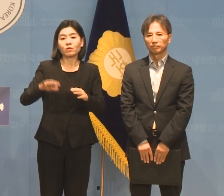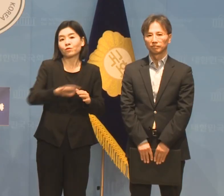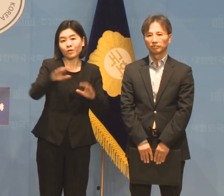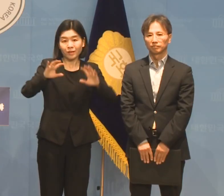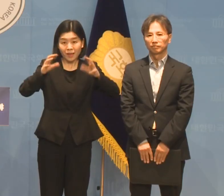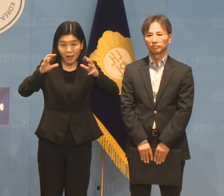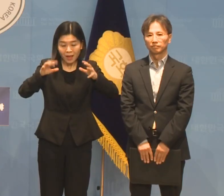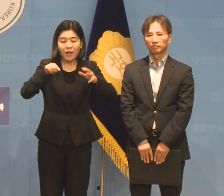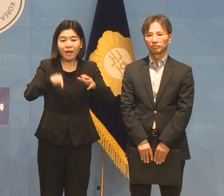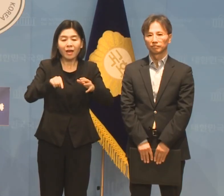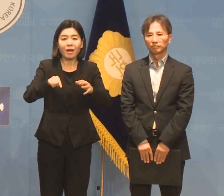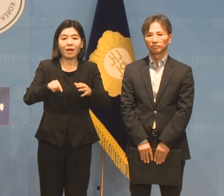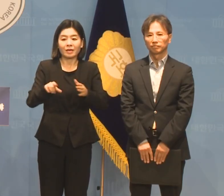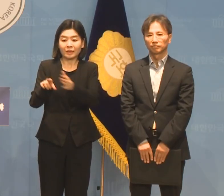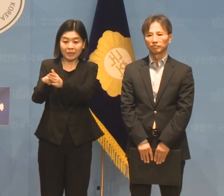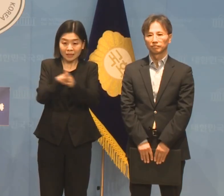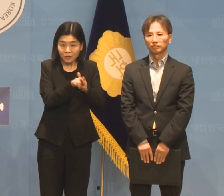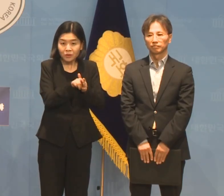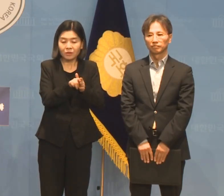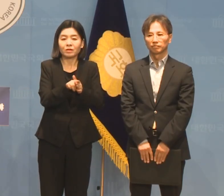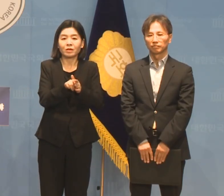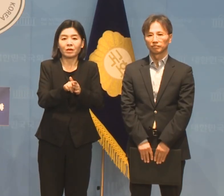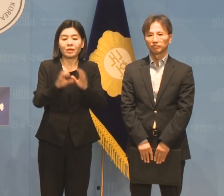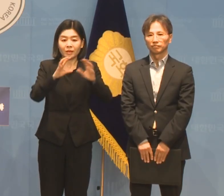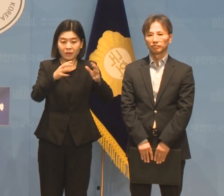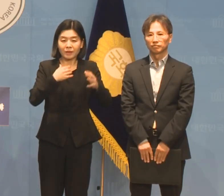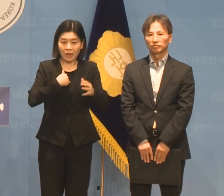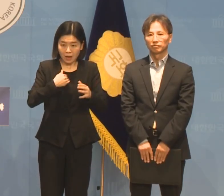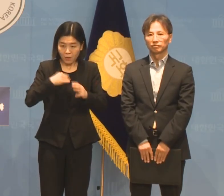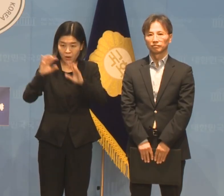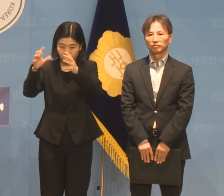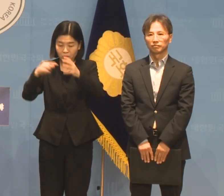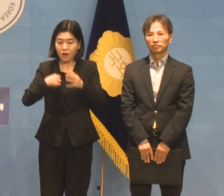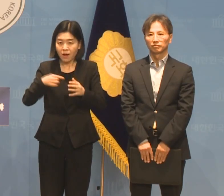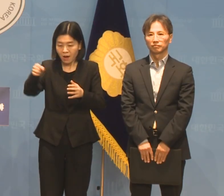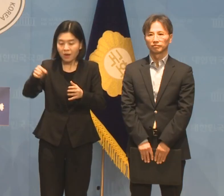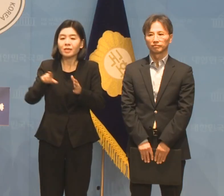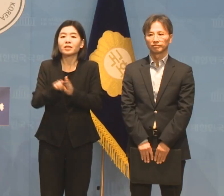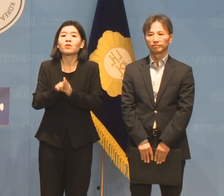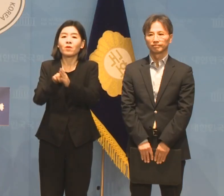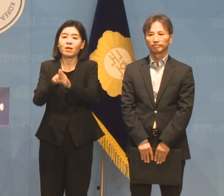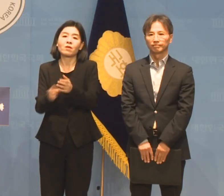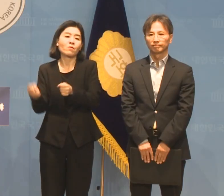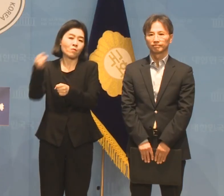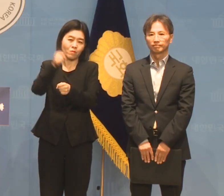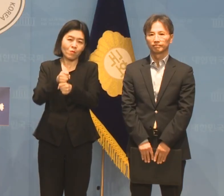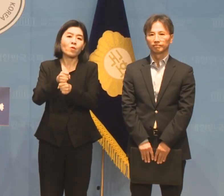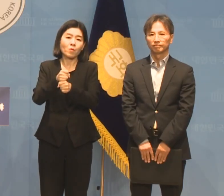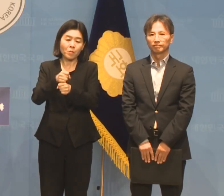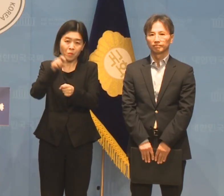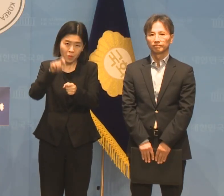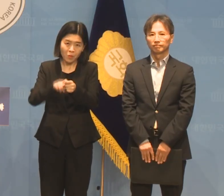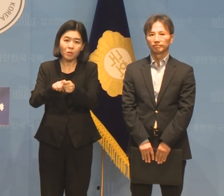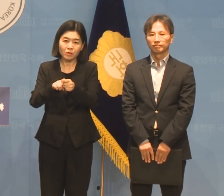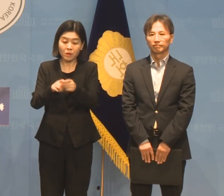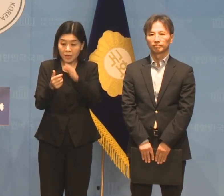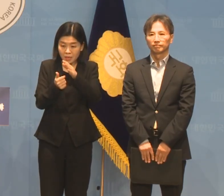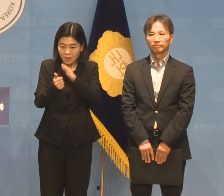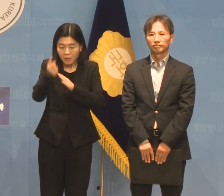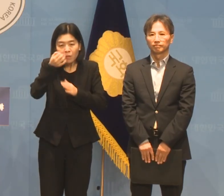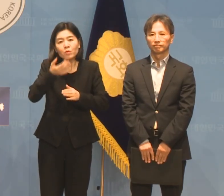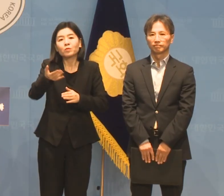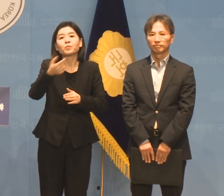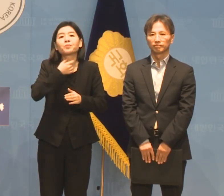사이의 신뢰, 나와 국가 사이의 신뢰를 회복하는 데서 희망을 만들 것입니다. 먼저